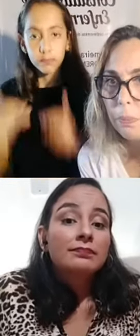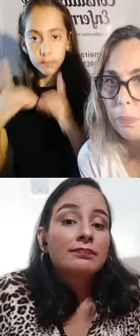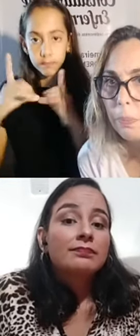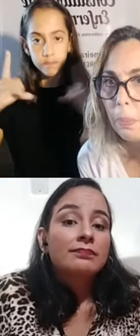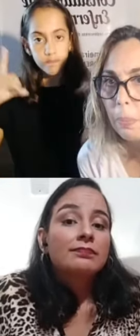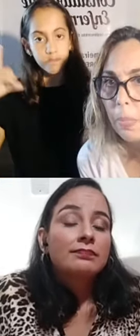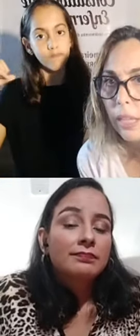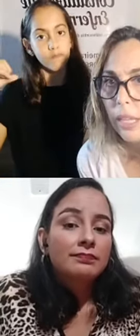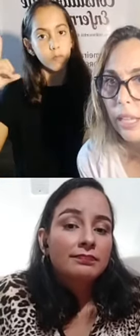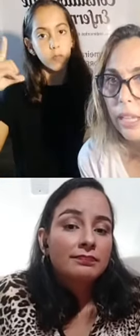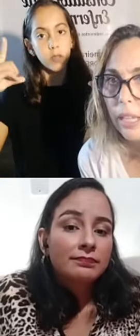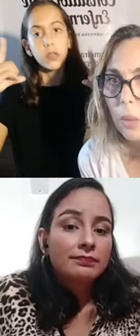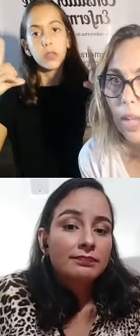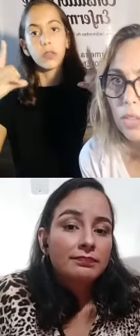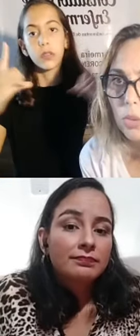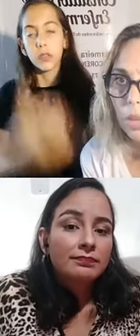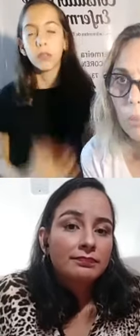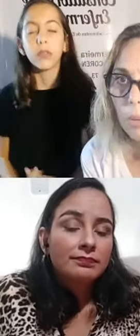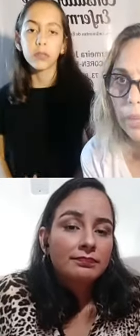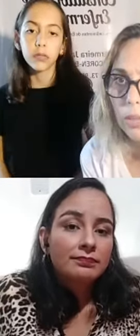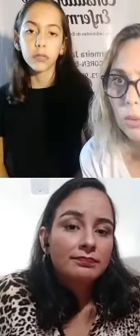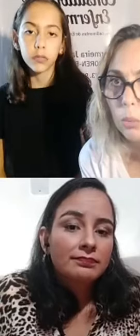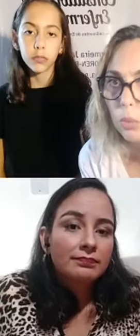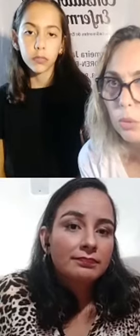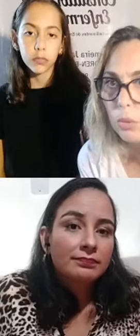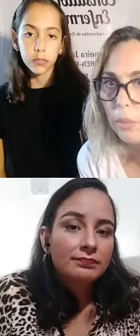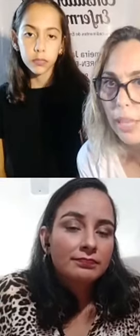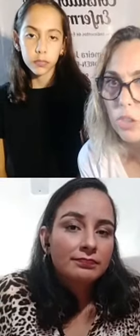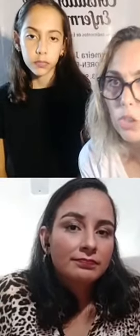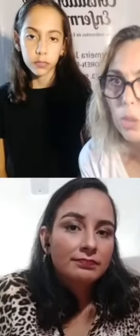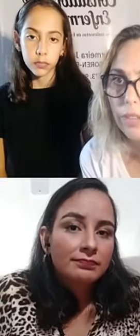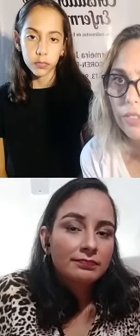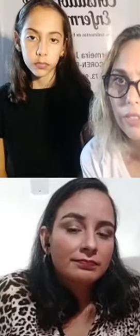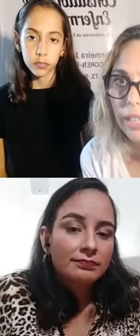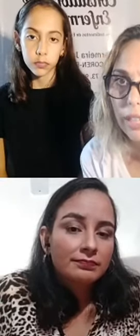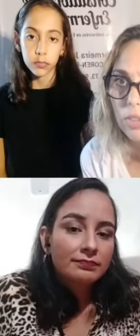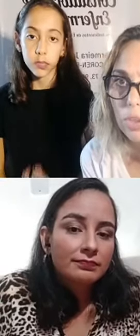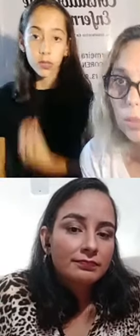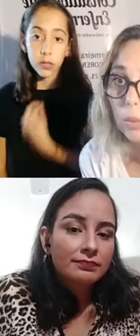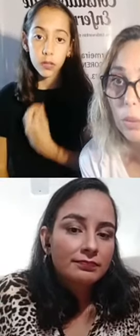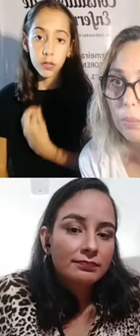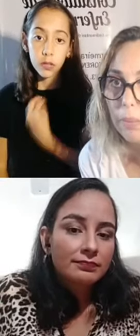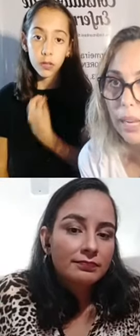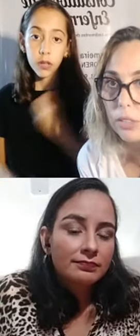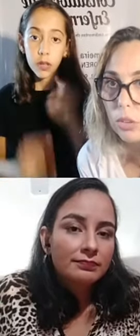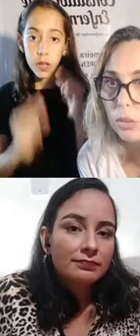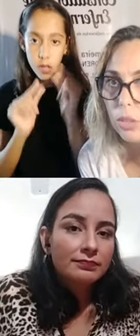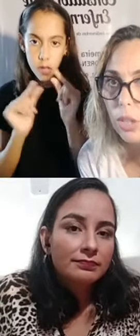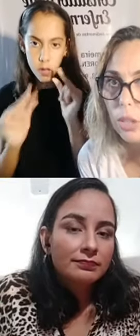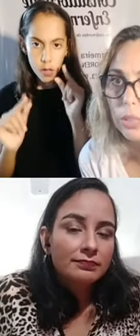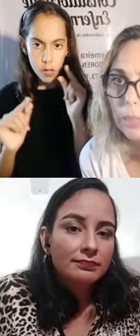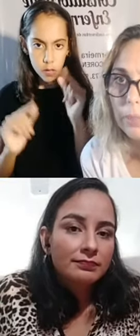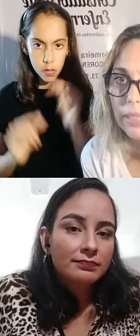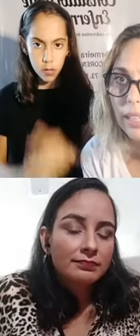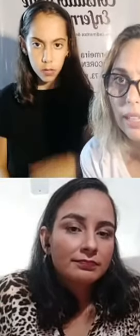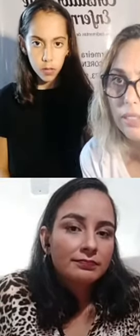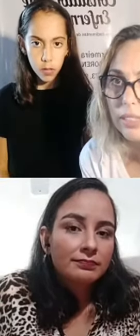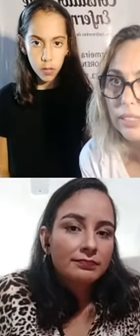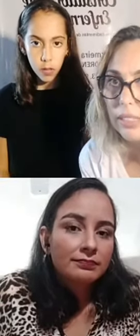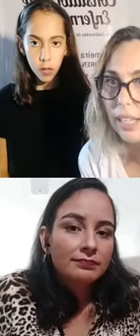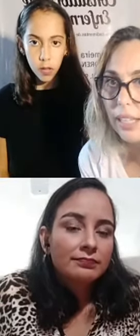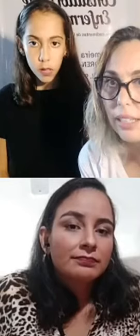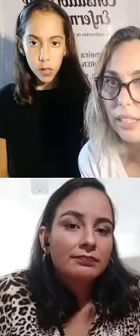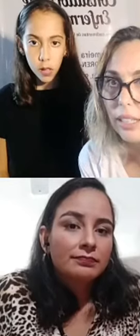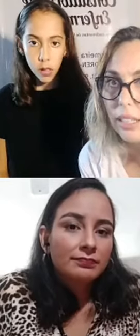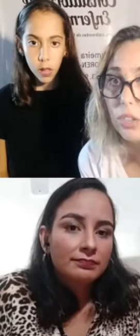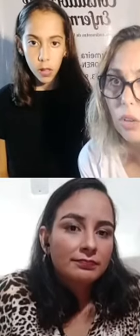distanciamento. Eu acho que é um momento muito mais de sobreviver, diminuir o passo, do que pensar em